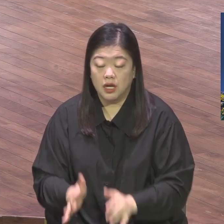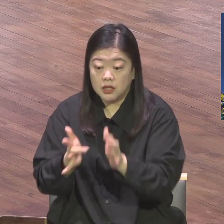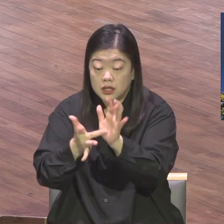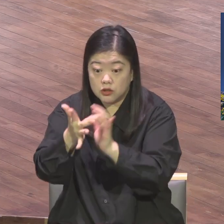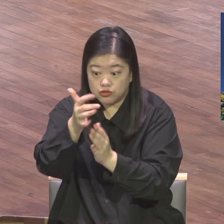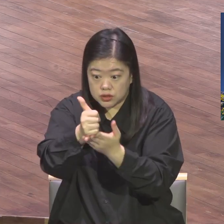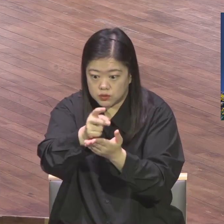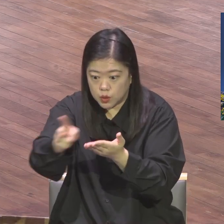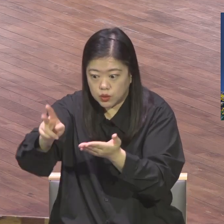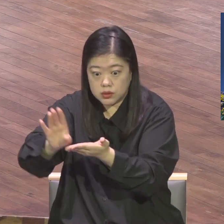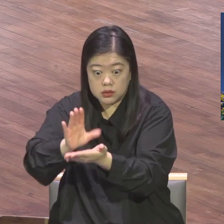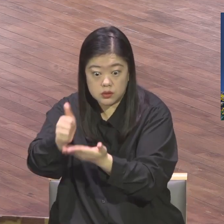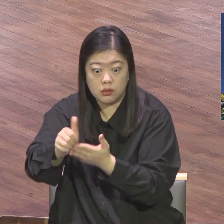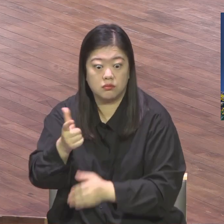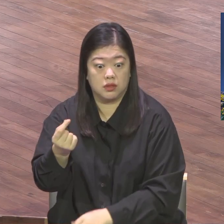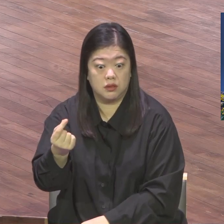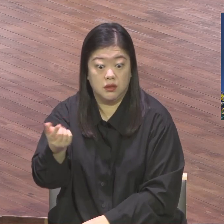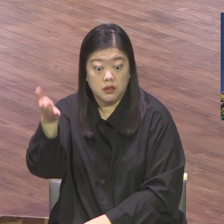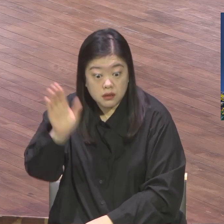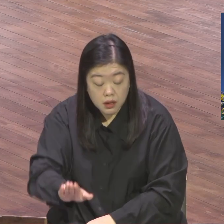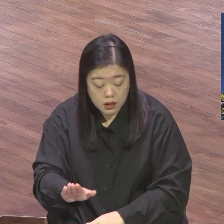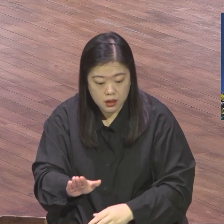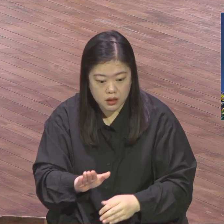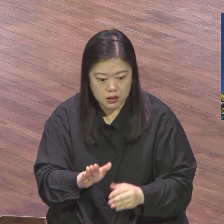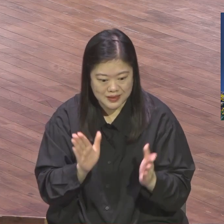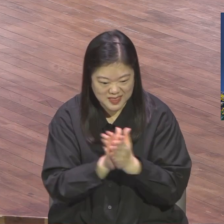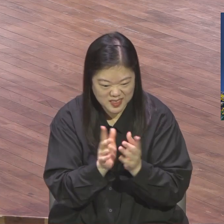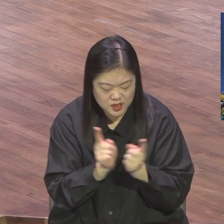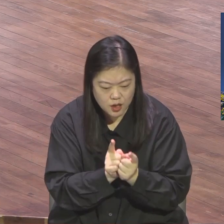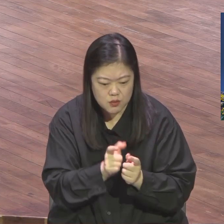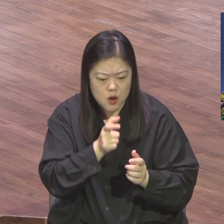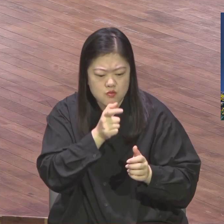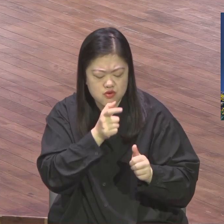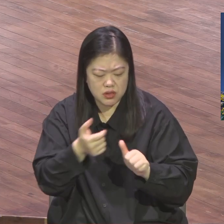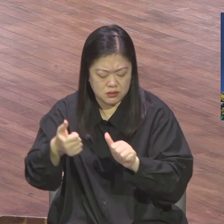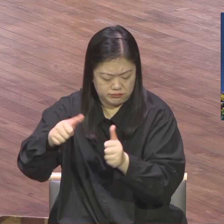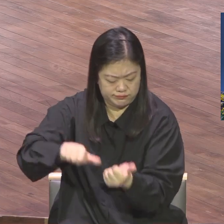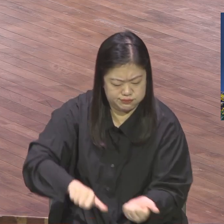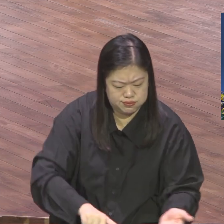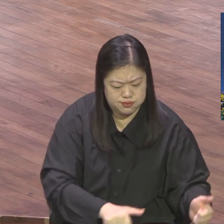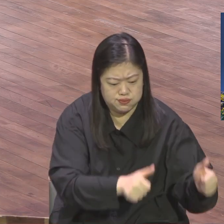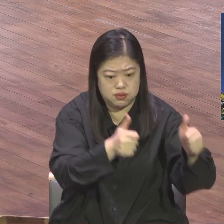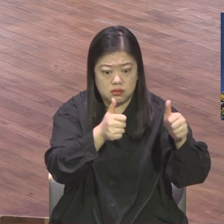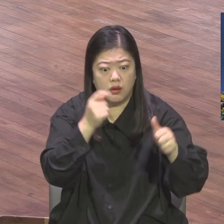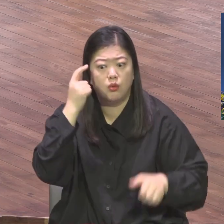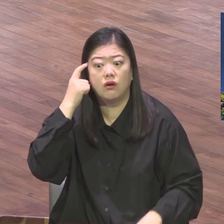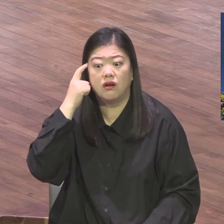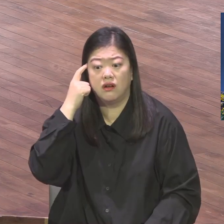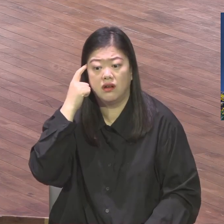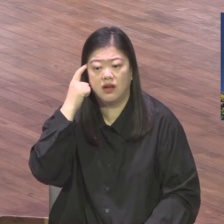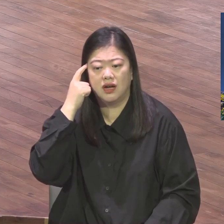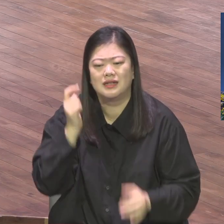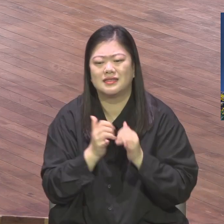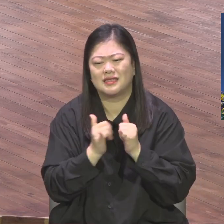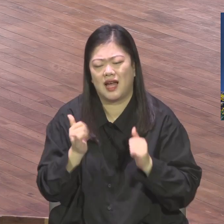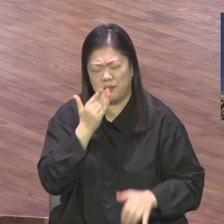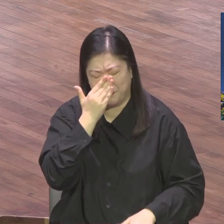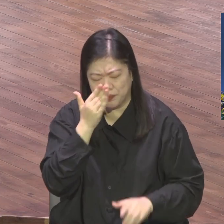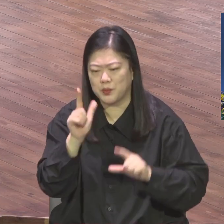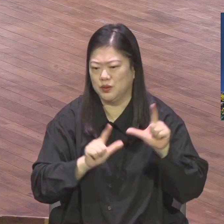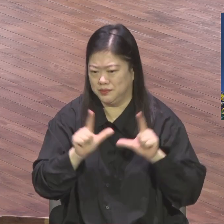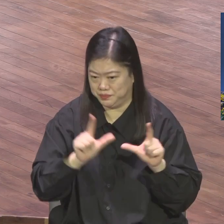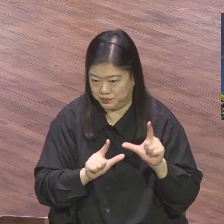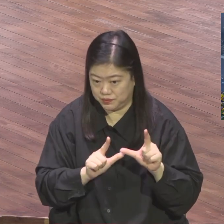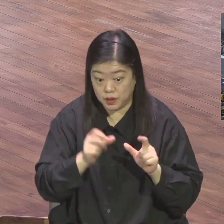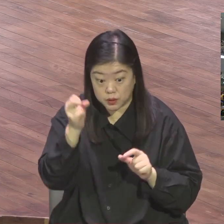보면 예수님께서 세례를 받으시고 물에서 올라오실 때에 놀라운 일이 일어납니다.